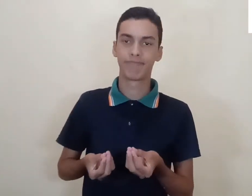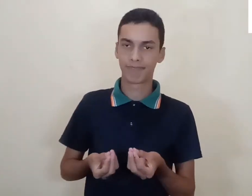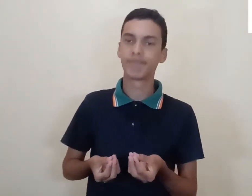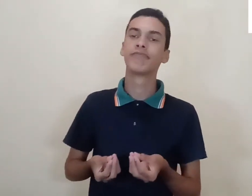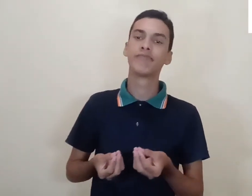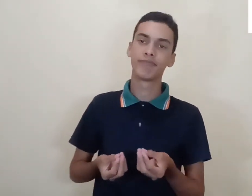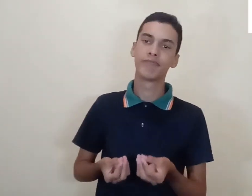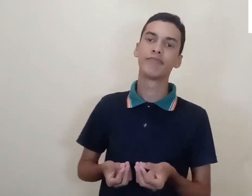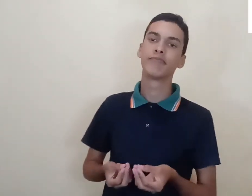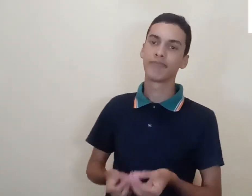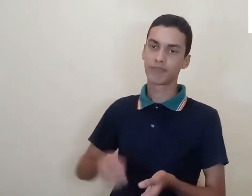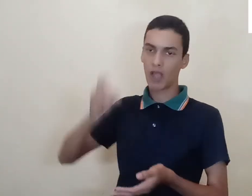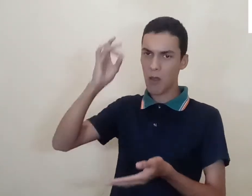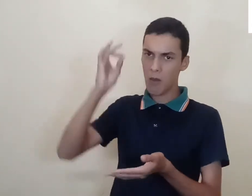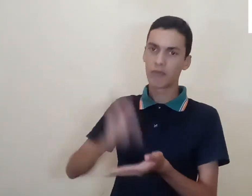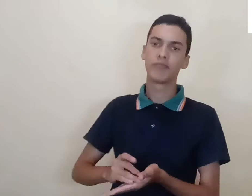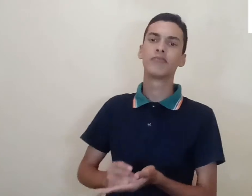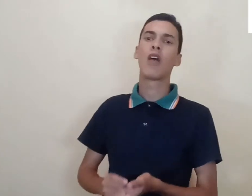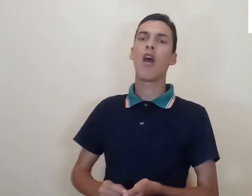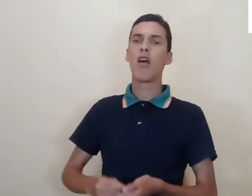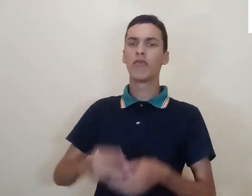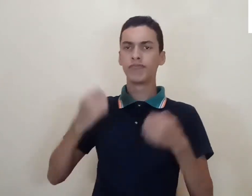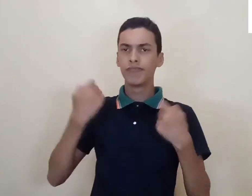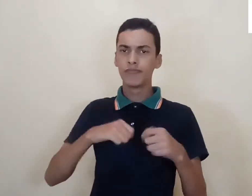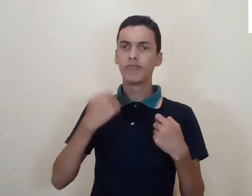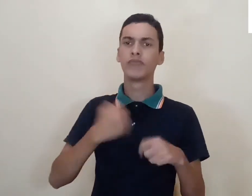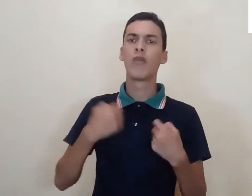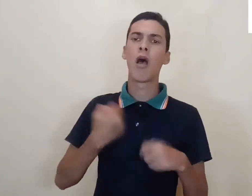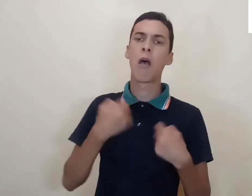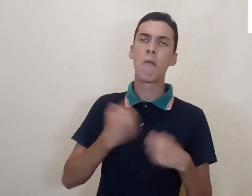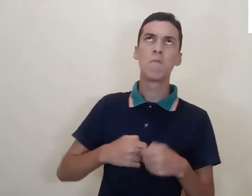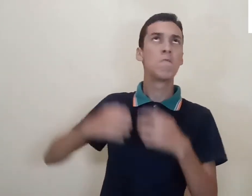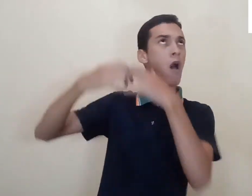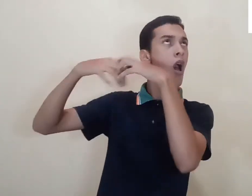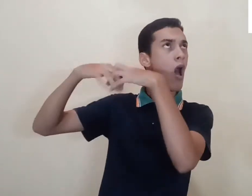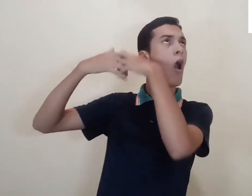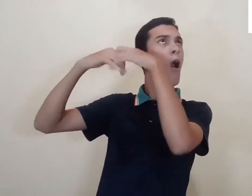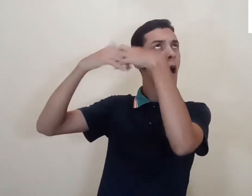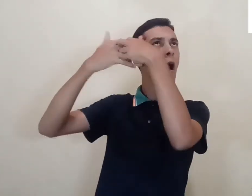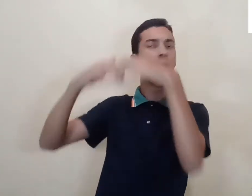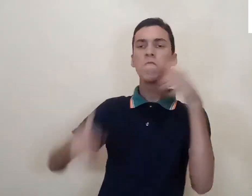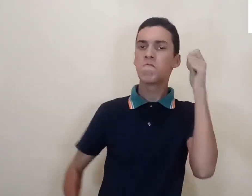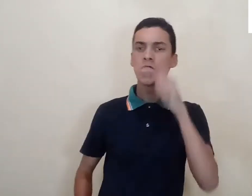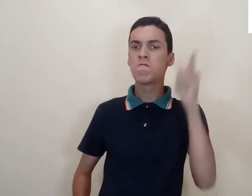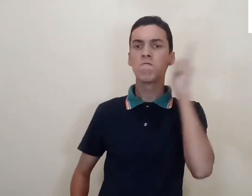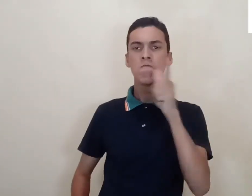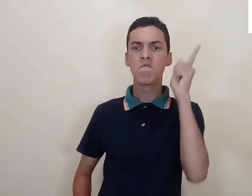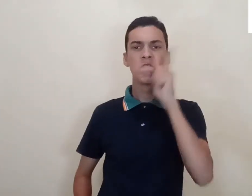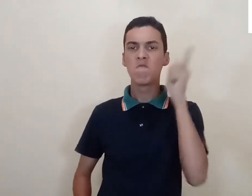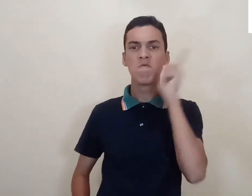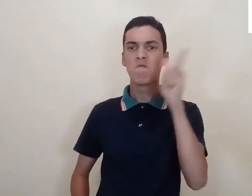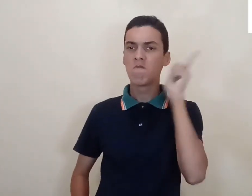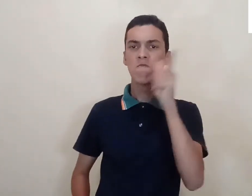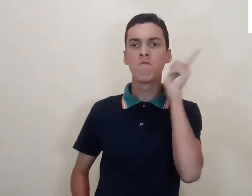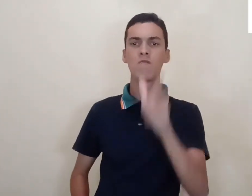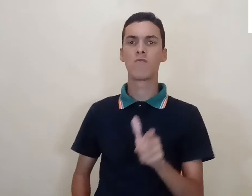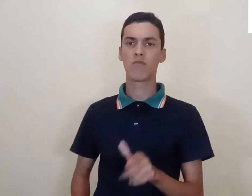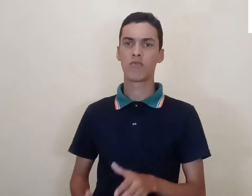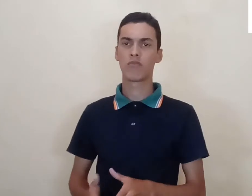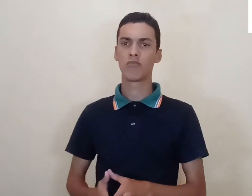objetivo, que não serve para estudar e essas coisas que não fazem com que a sua mente seja a sua aliada, ele ajude